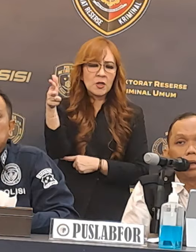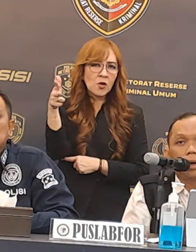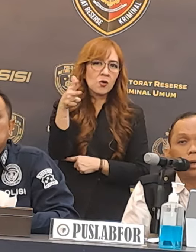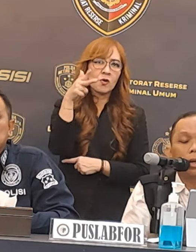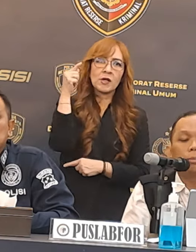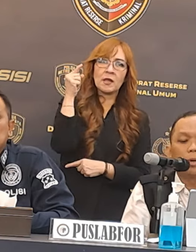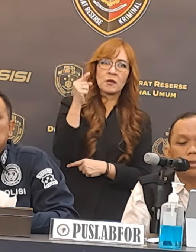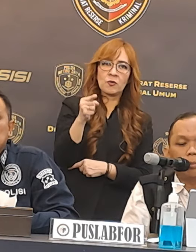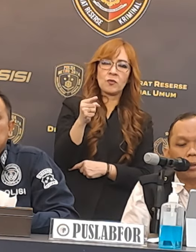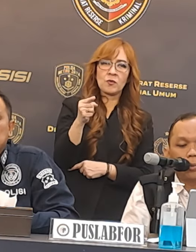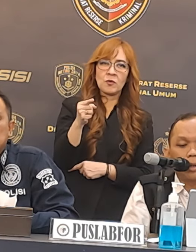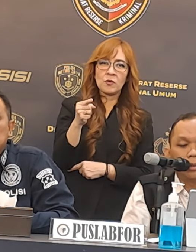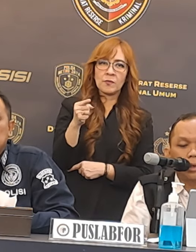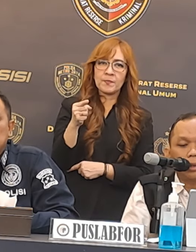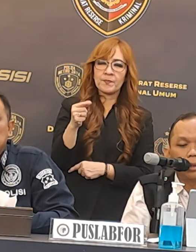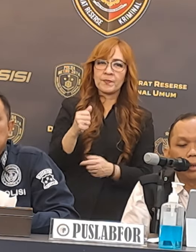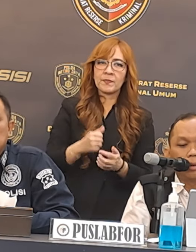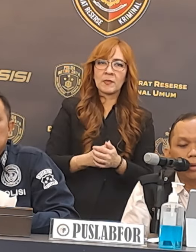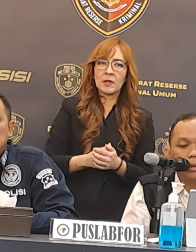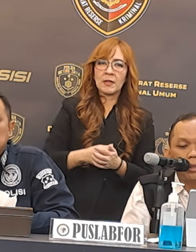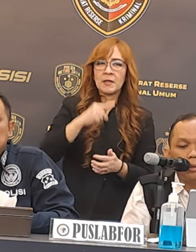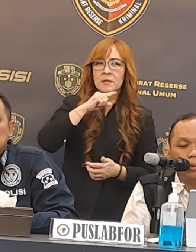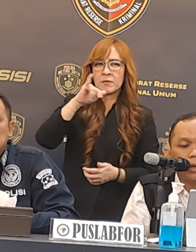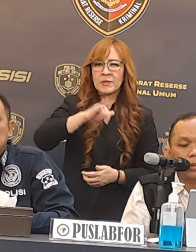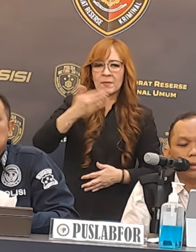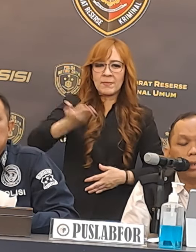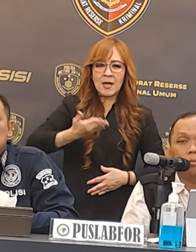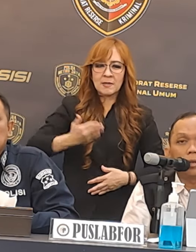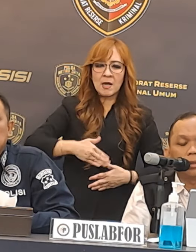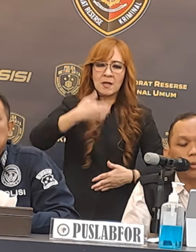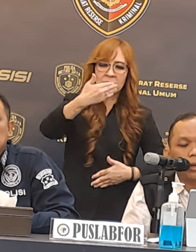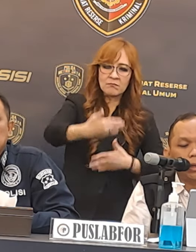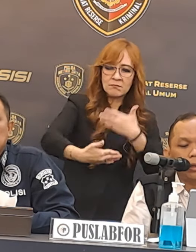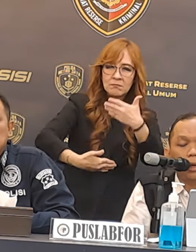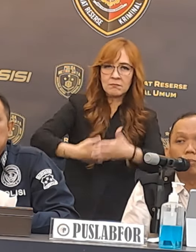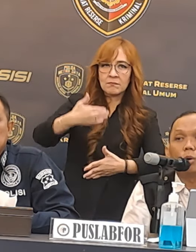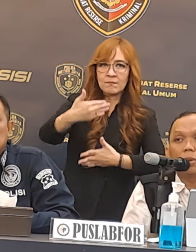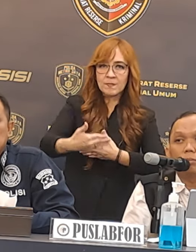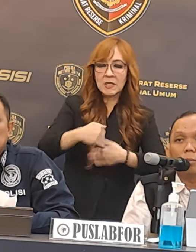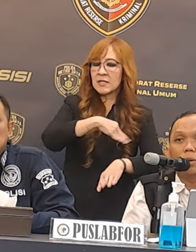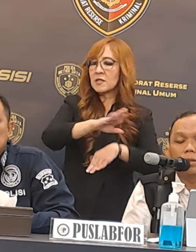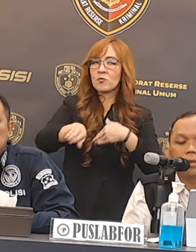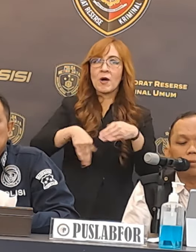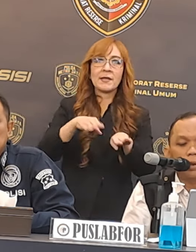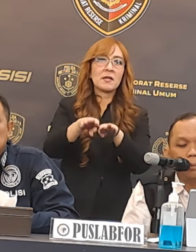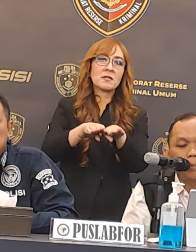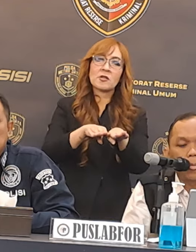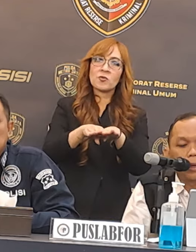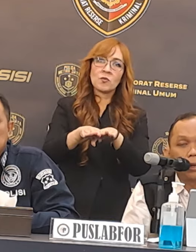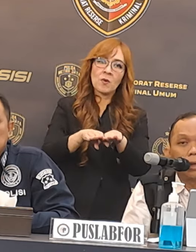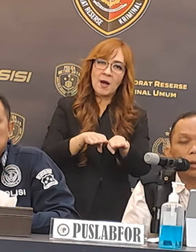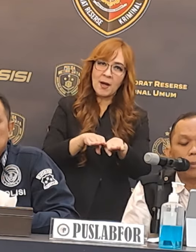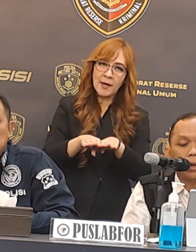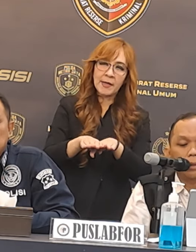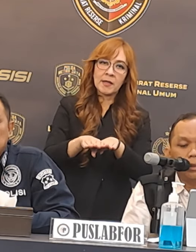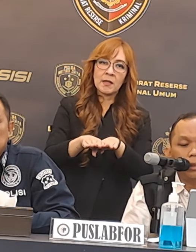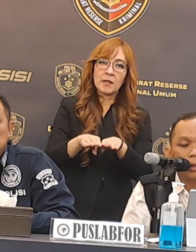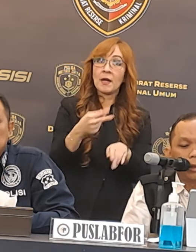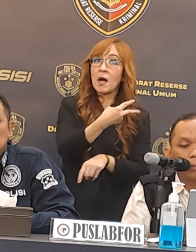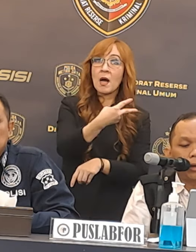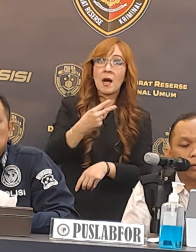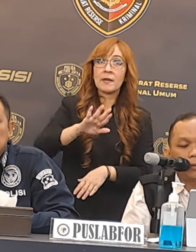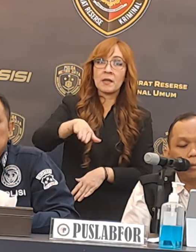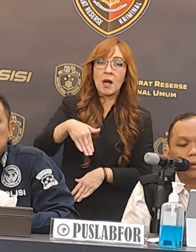tersebut adalah bersifat wajar, kontinu yang saling bersesuaian dengan momen-momen di setiap frame, dalam